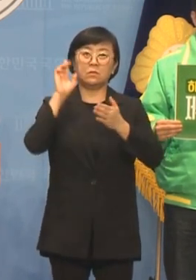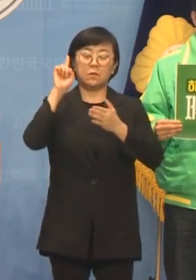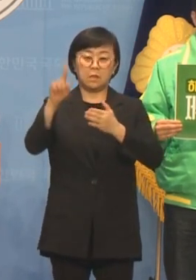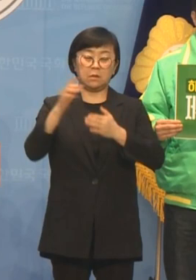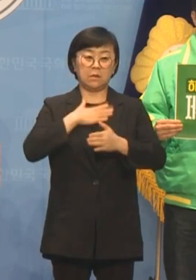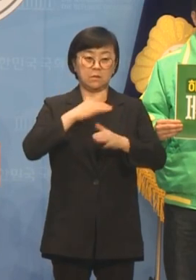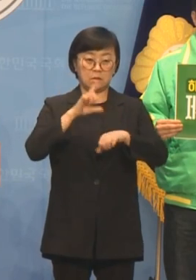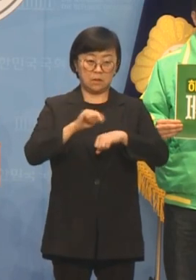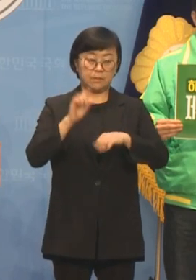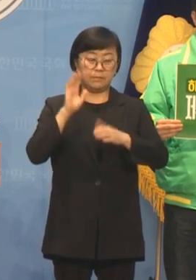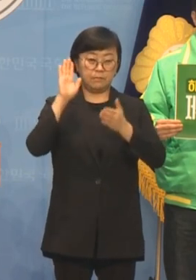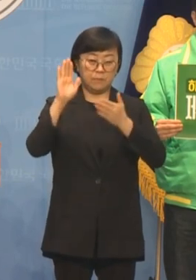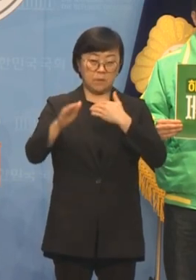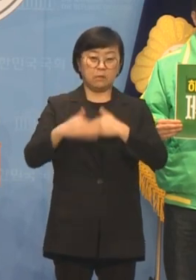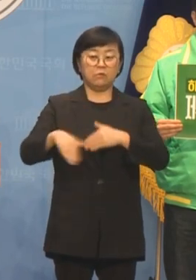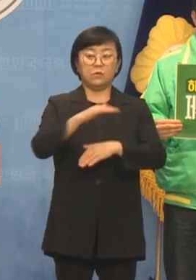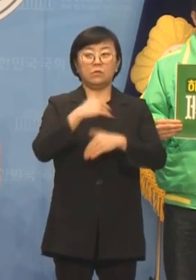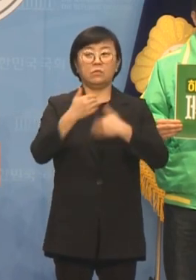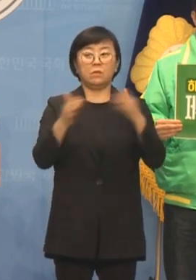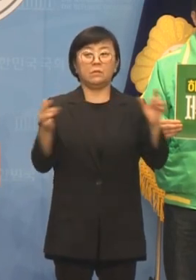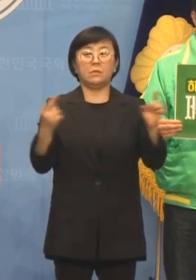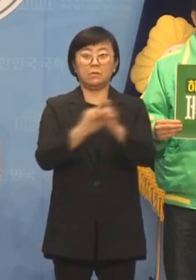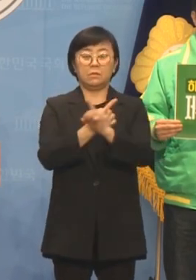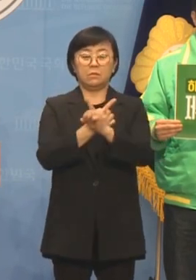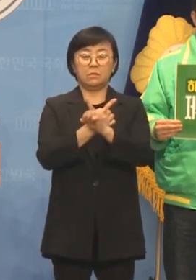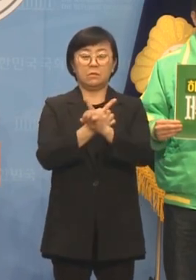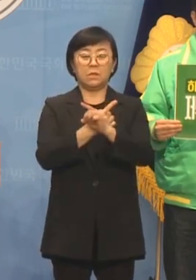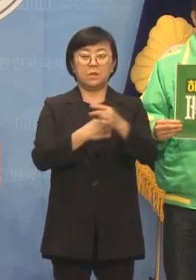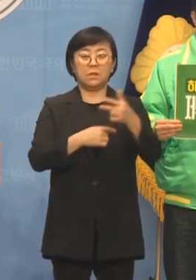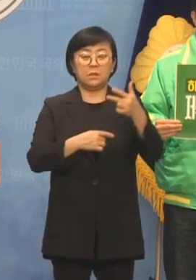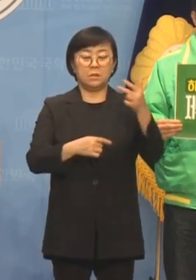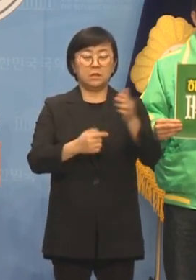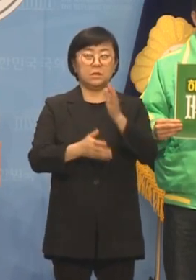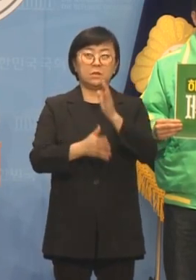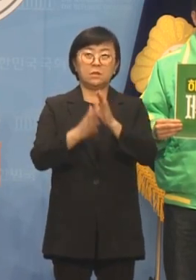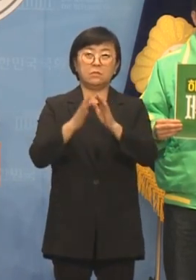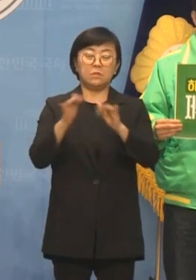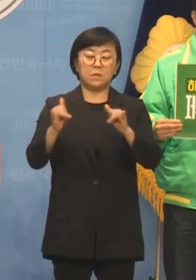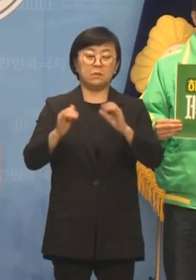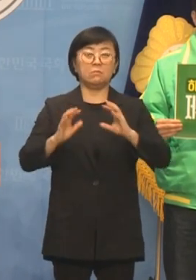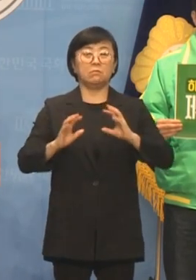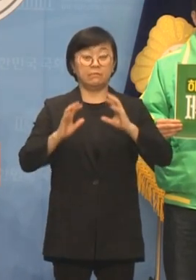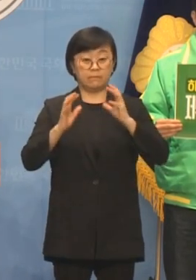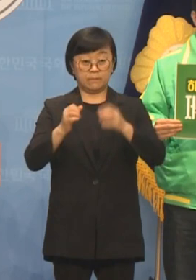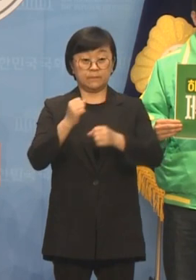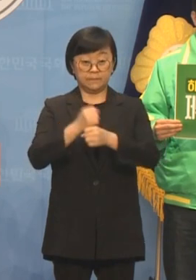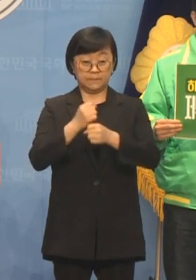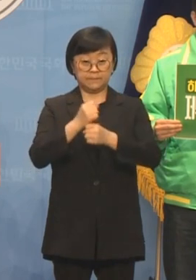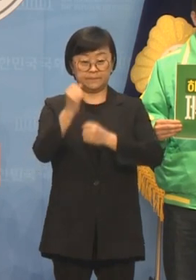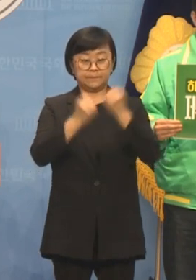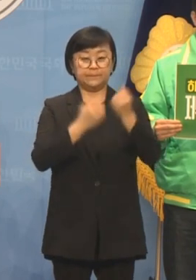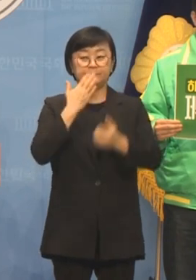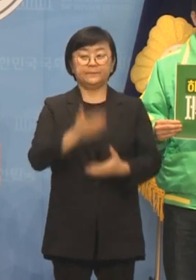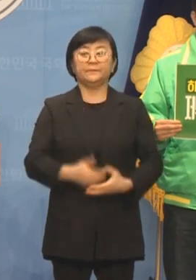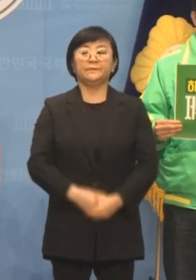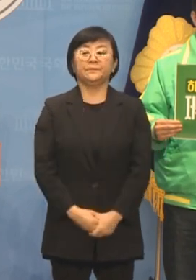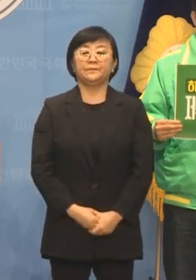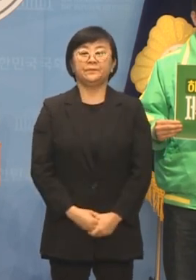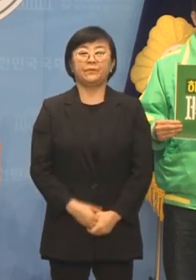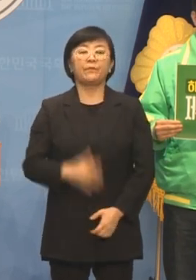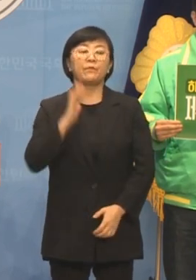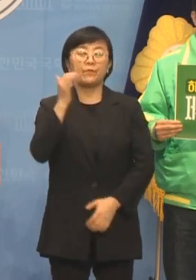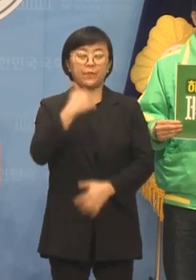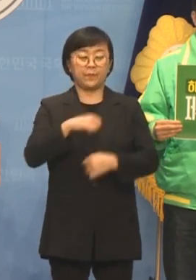시간과 미래의 우리 공간을 바꾸는 제칠 시민 공학으로 나아가자고 설명드릴 수 있습니다